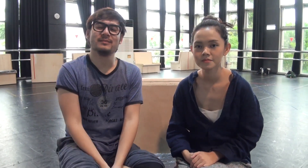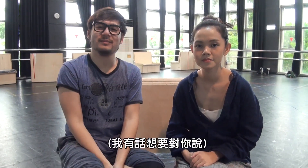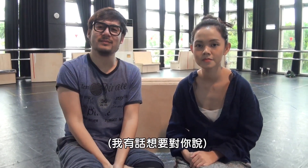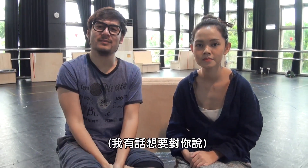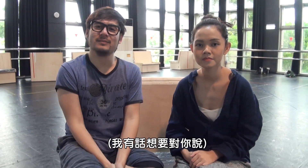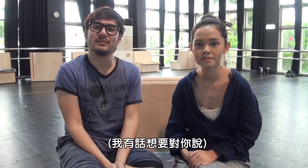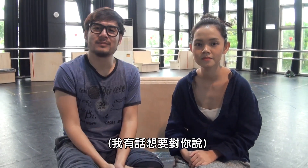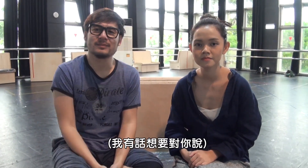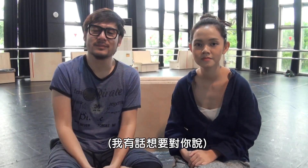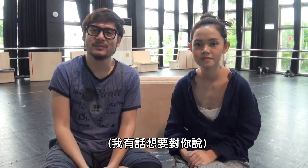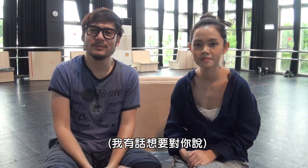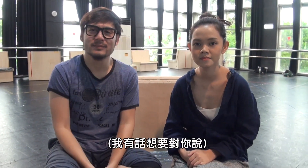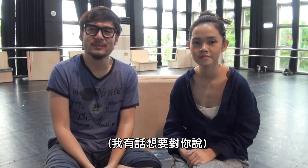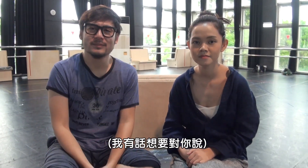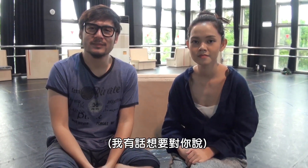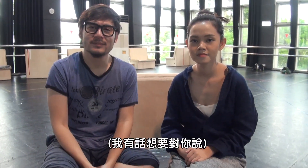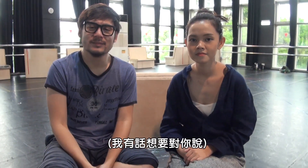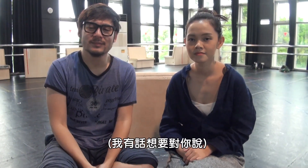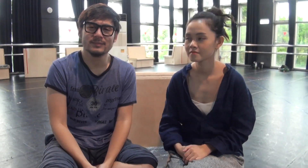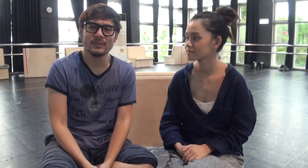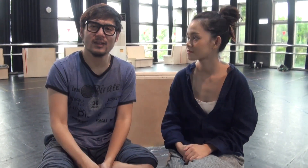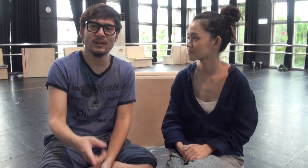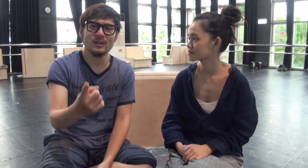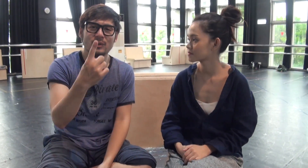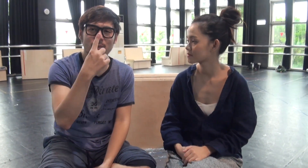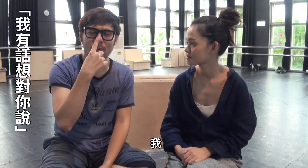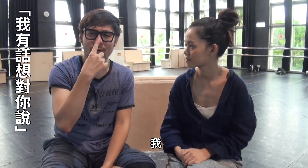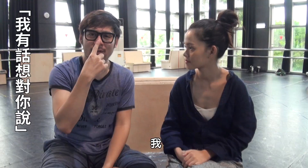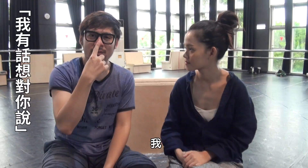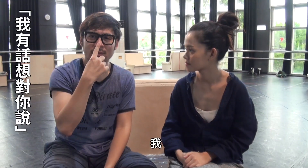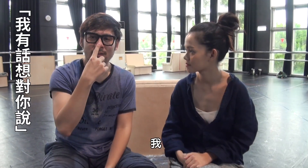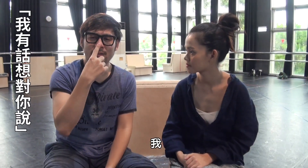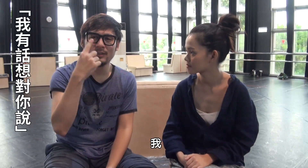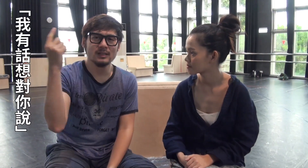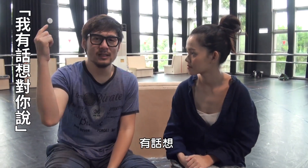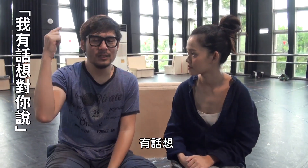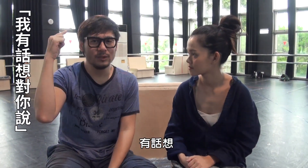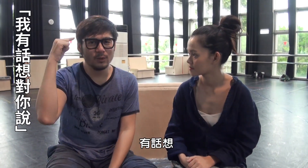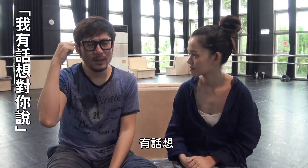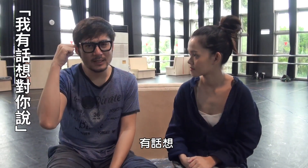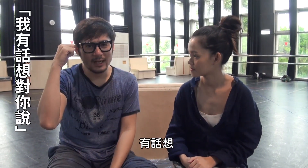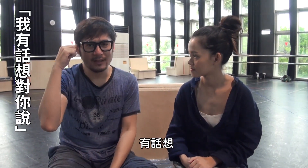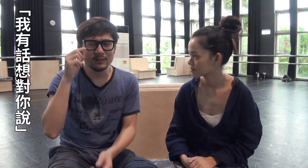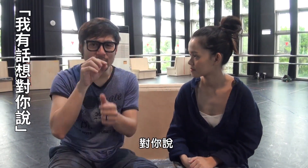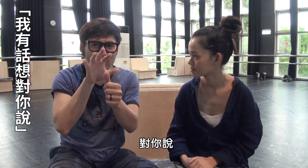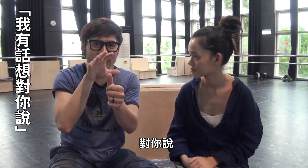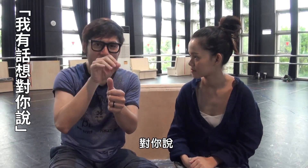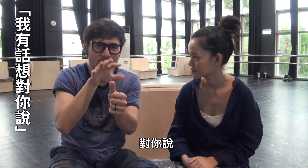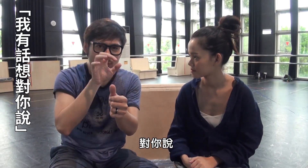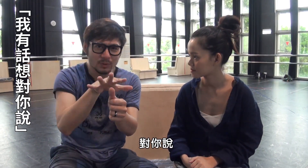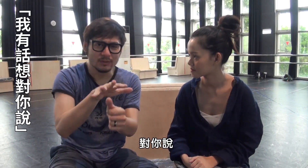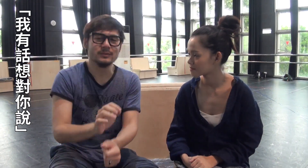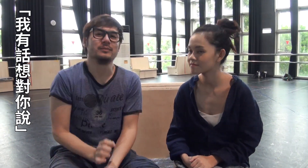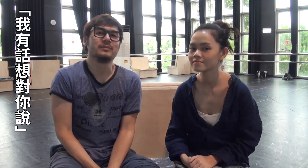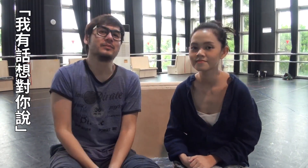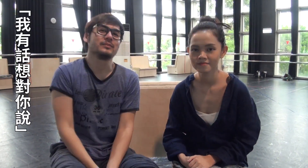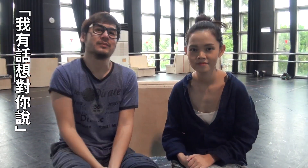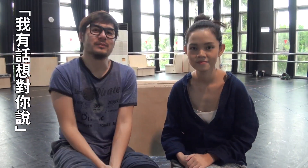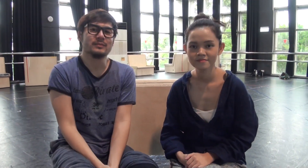我有话想要对你说。 我有话想对你说。 然后少杰那句